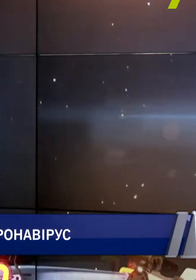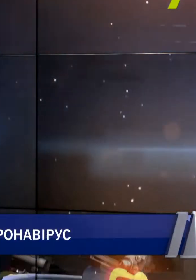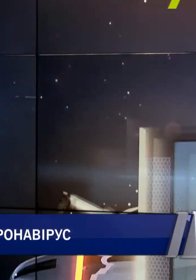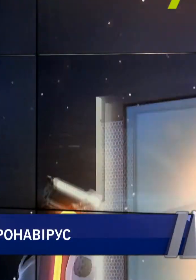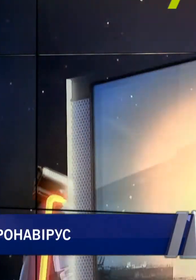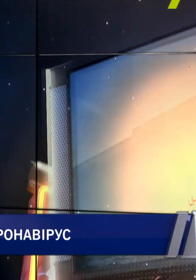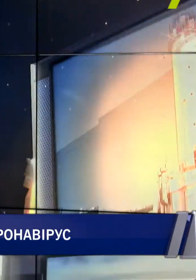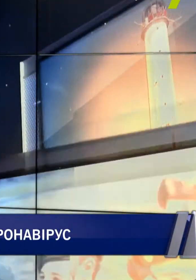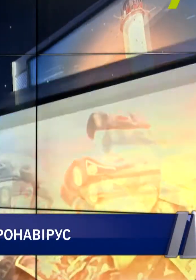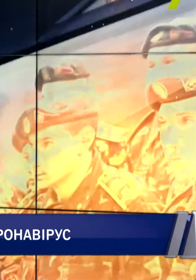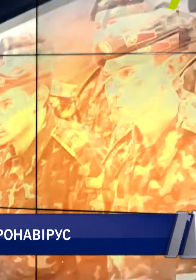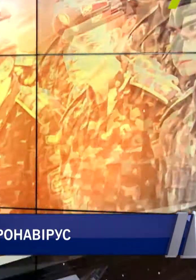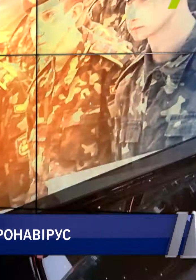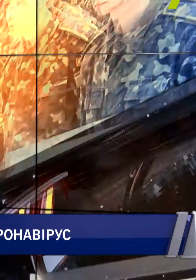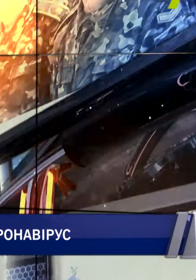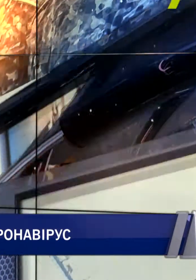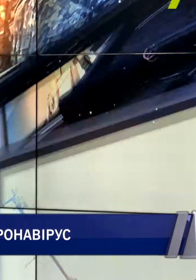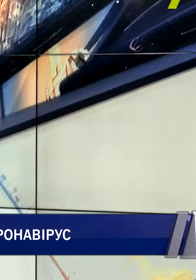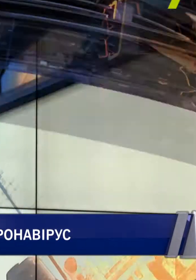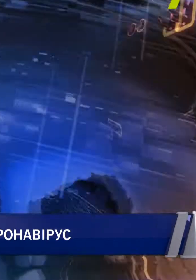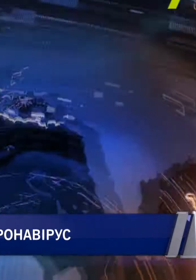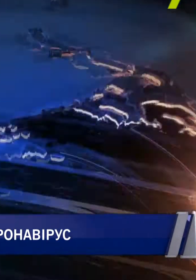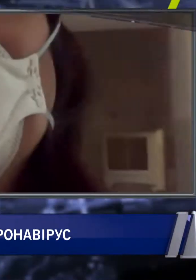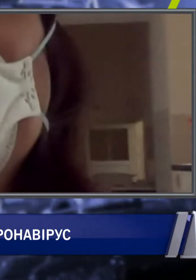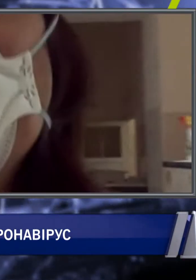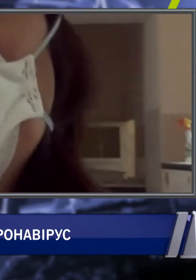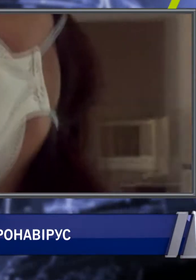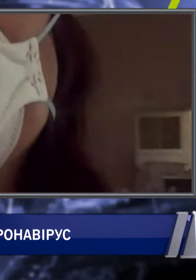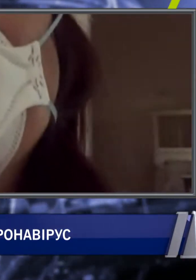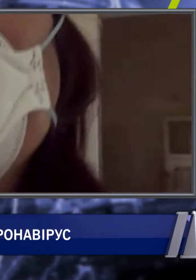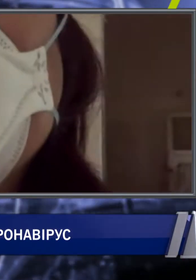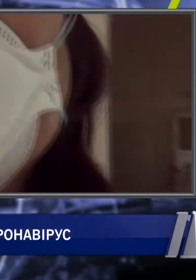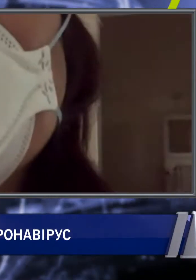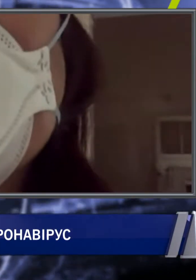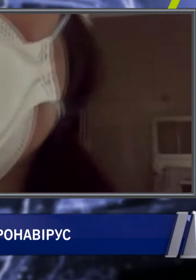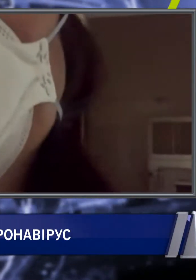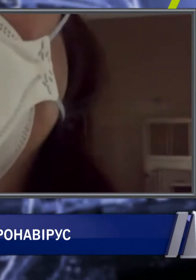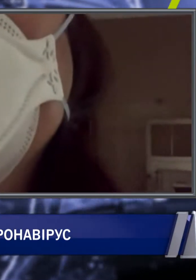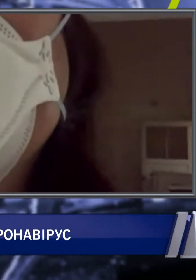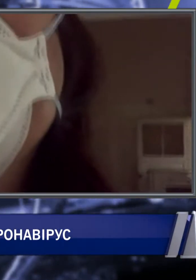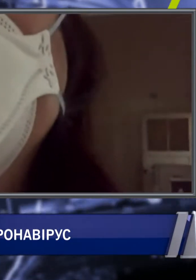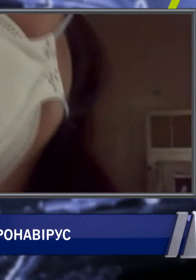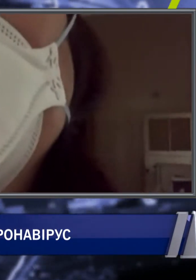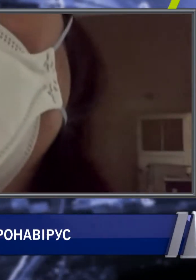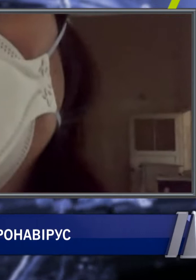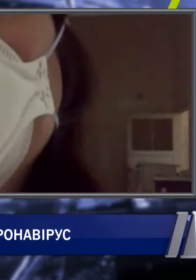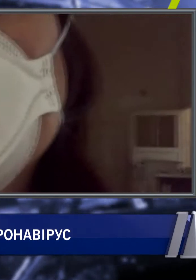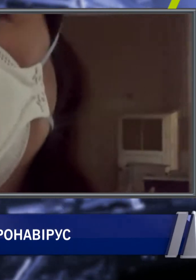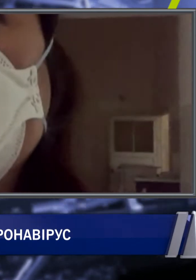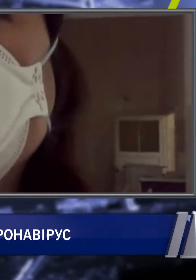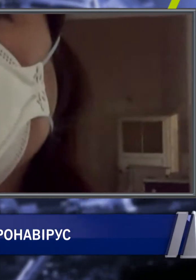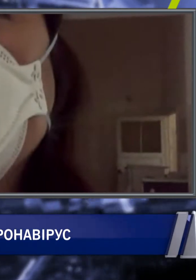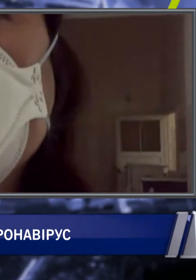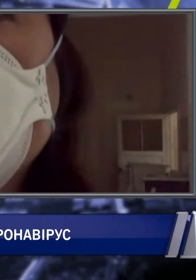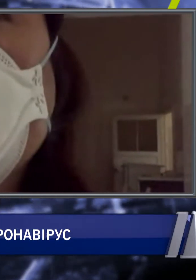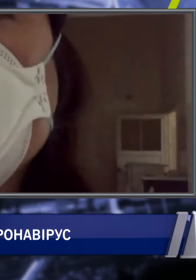центру соціально-значущих хвороб. Світлано, вітаємо вас. Чи чуєте ви нас? Да, я вас слышу. Доброго